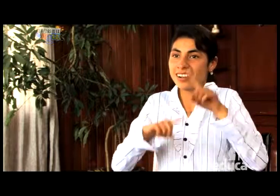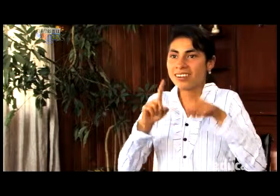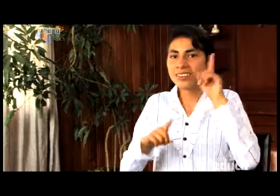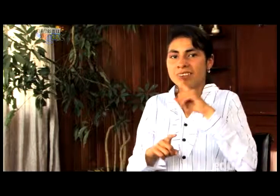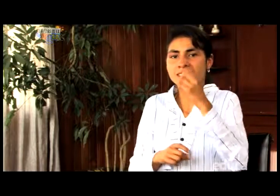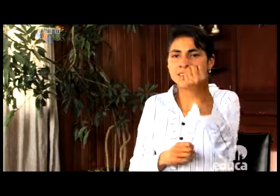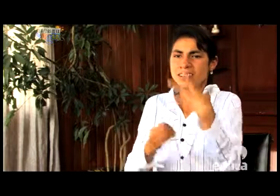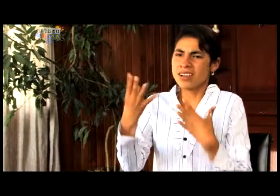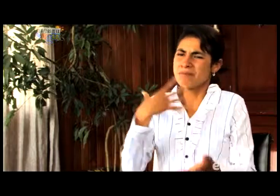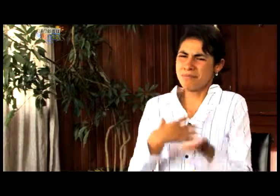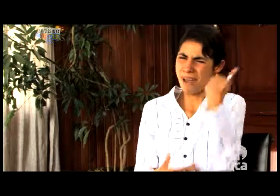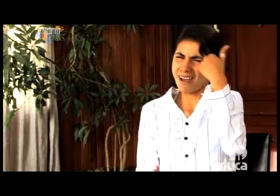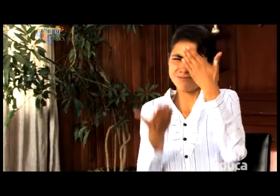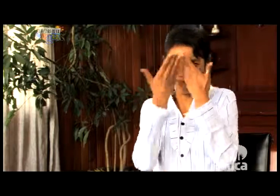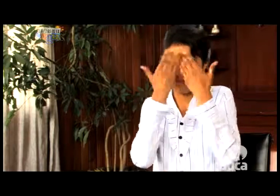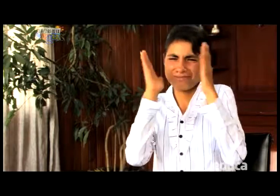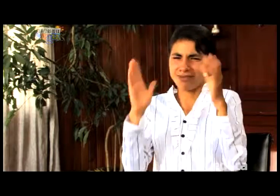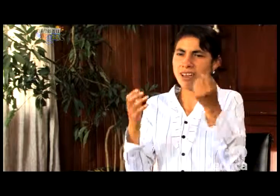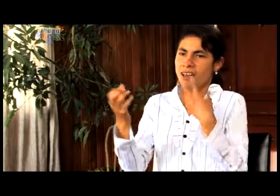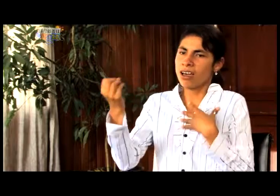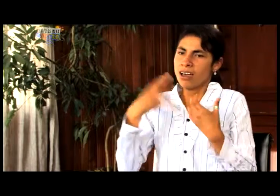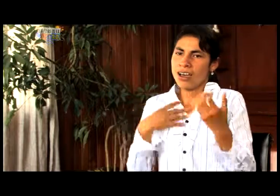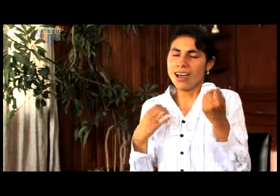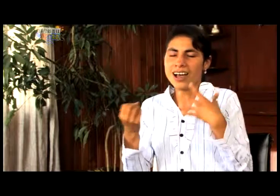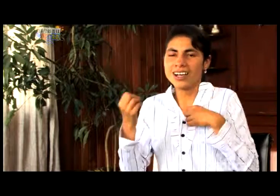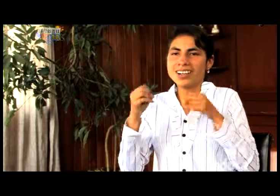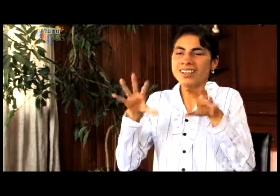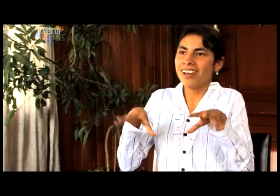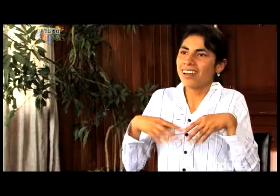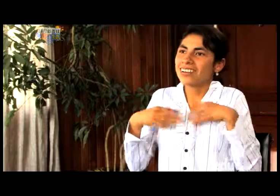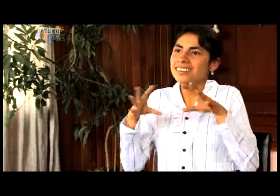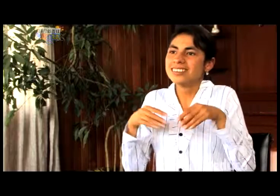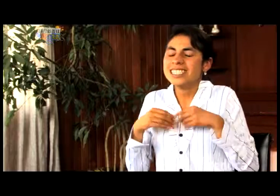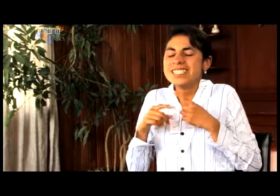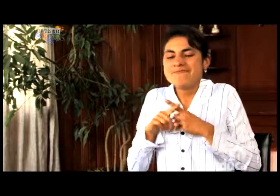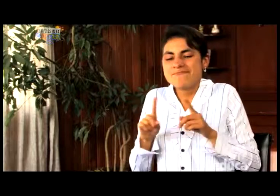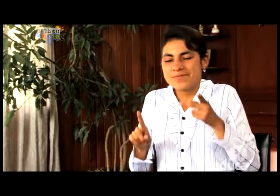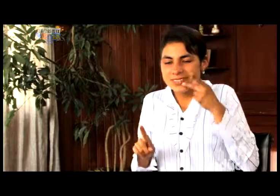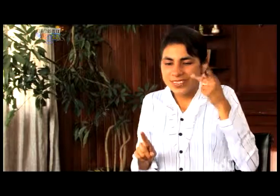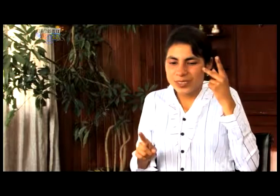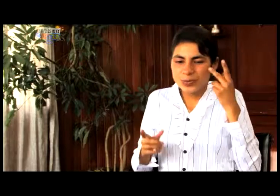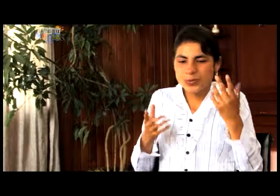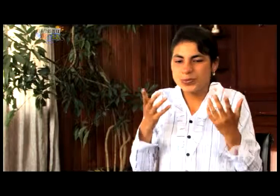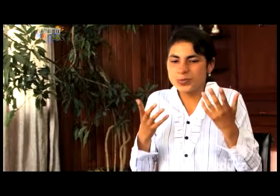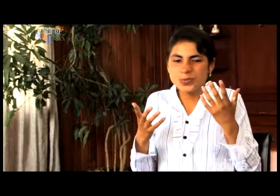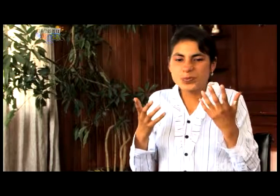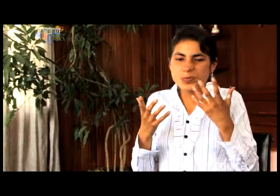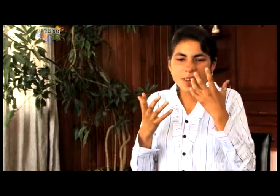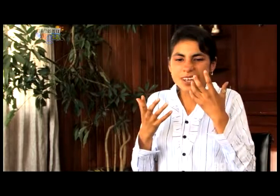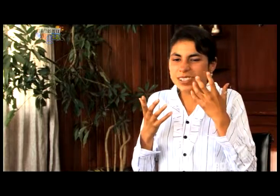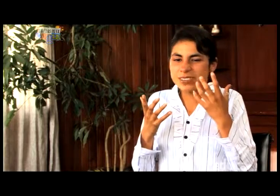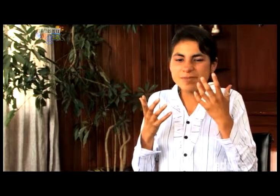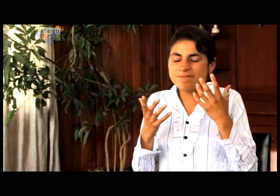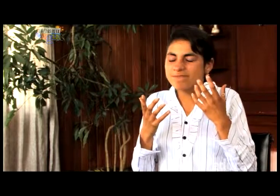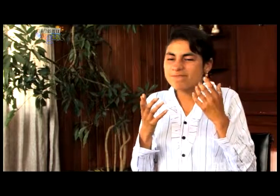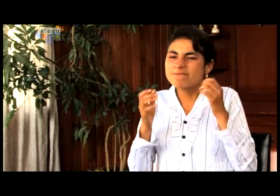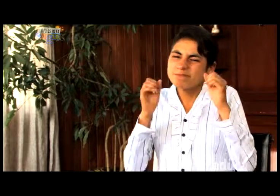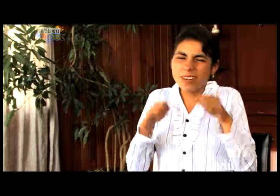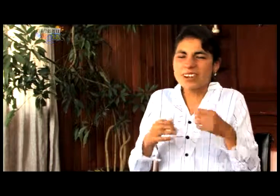Otros sordos me invitaron a conocer amigos sordos, pero yo no sabía qué hacer. Pedí permiso a mis padres para ir a verlos, y